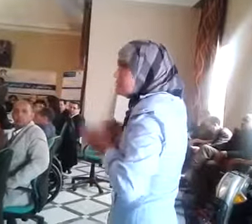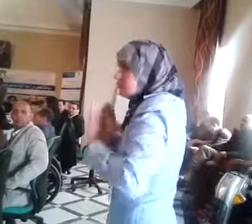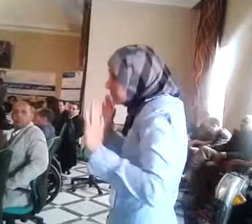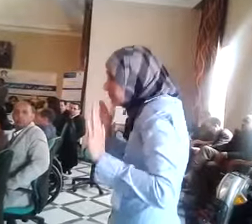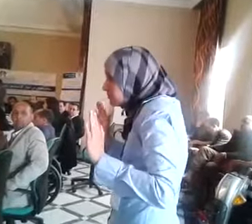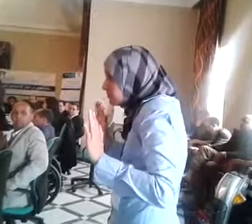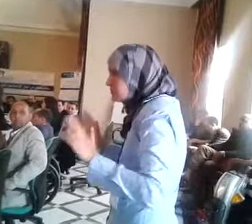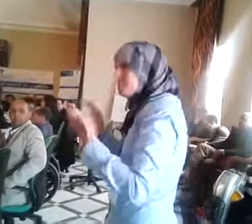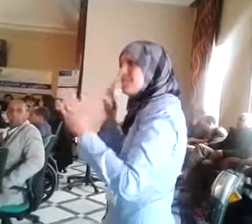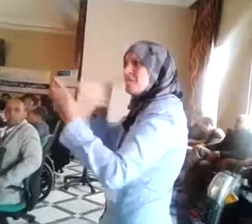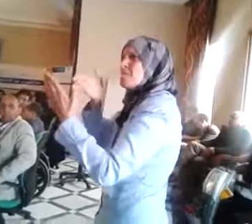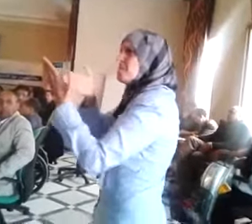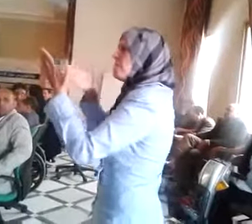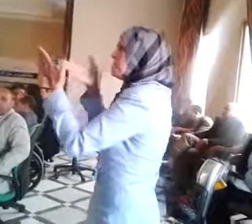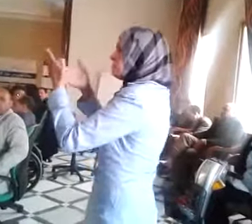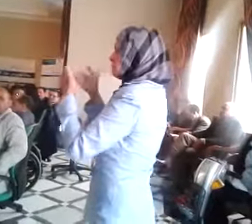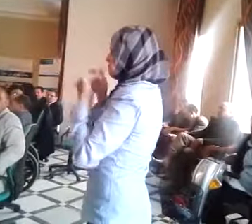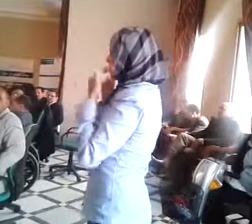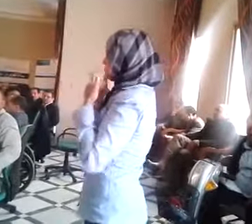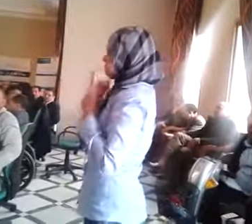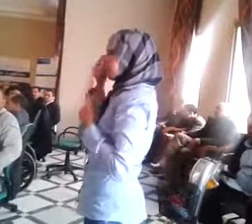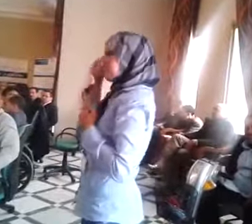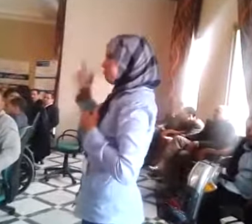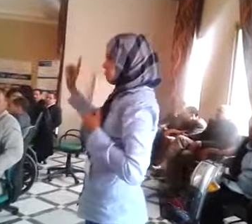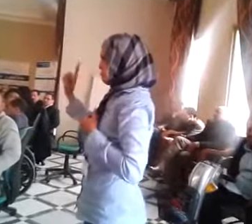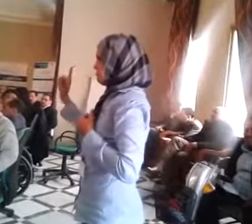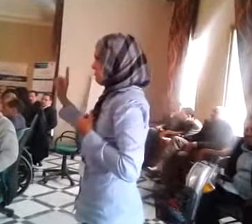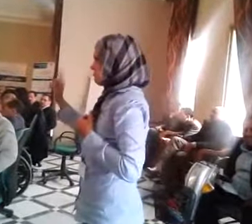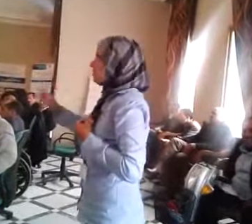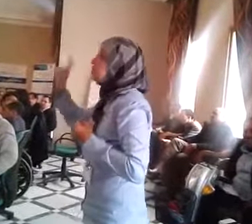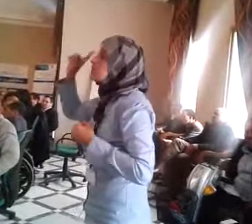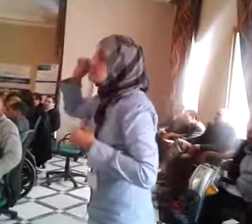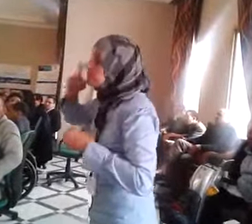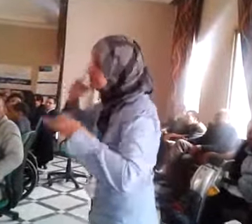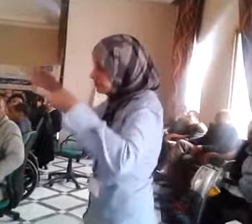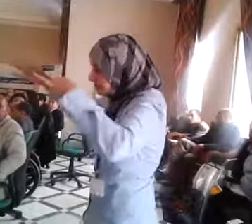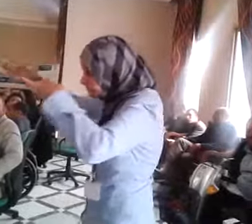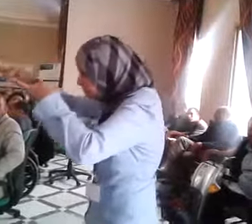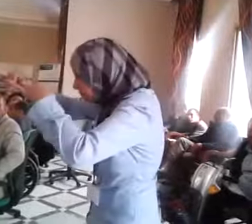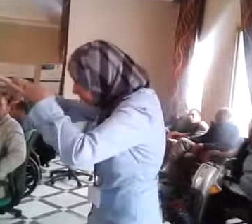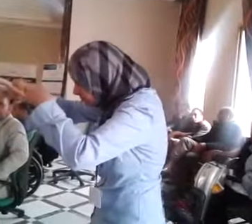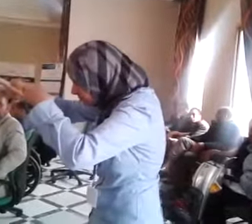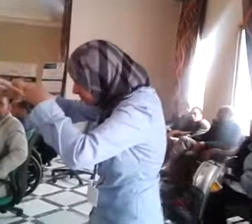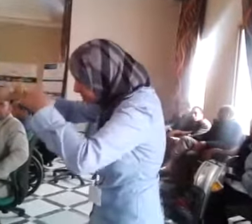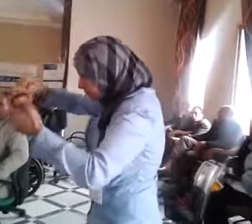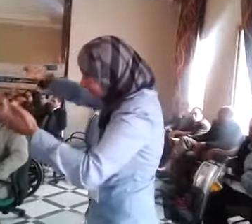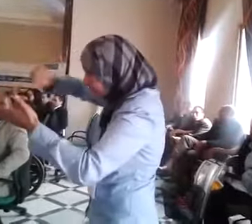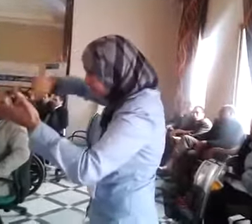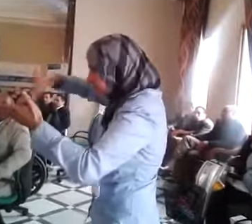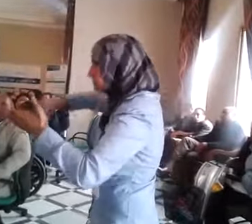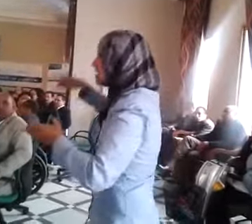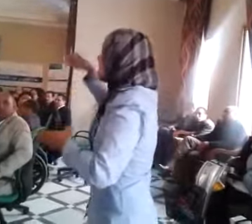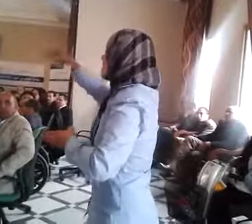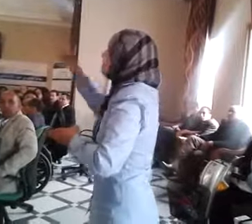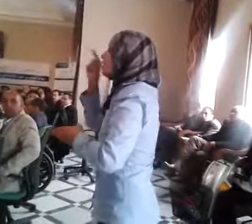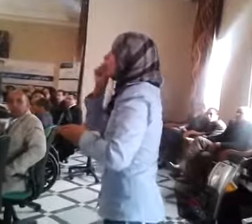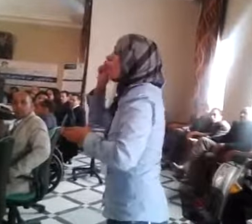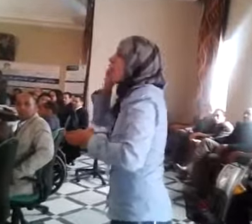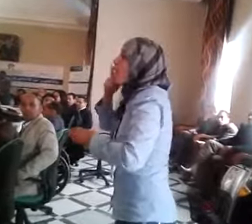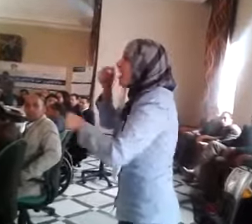واحد في الوقت من جميع المتدخلين في المجل البيعافة إذن الأشخاص صورة